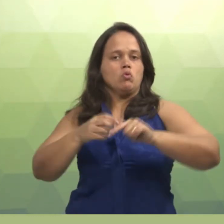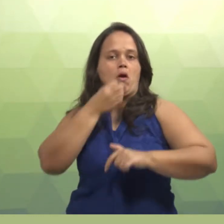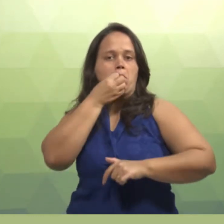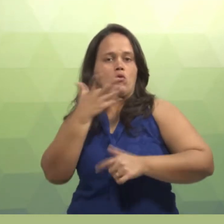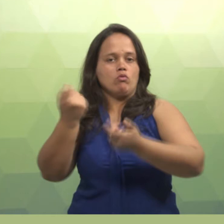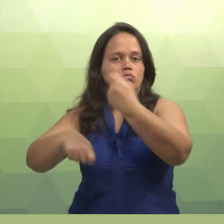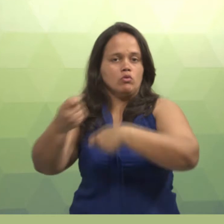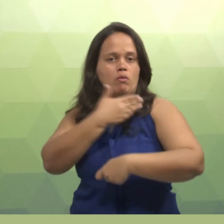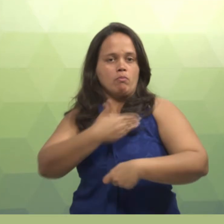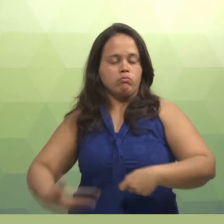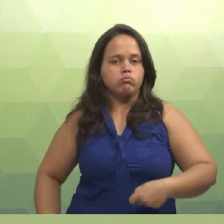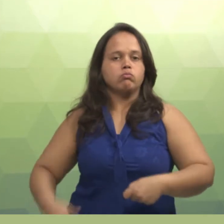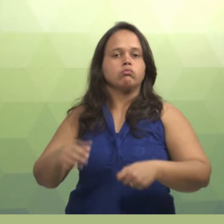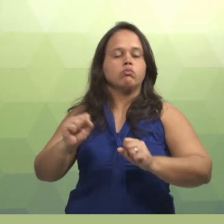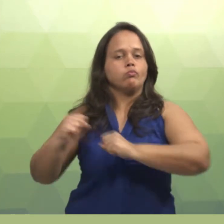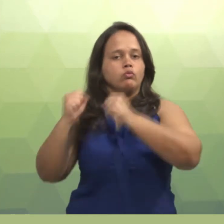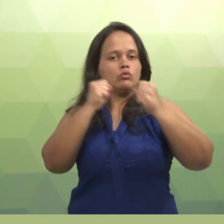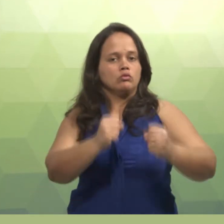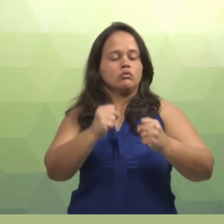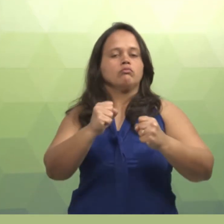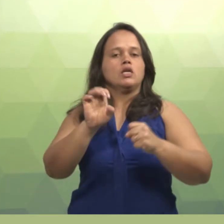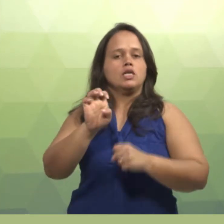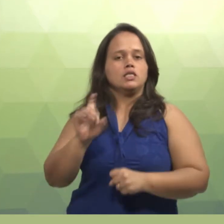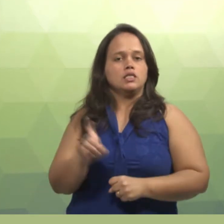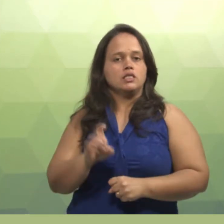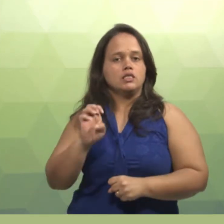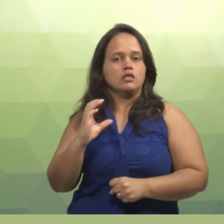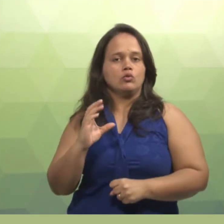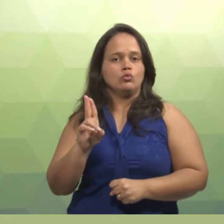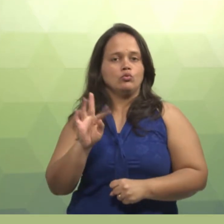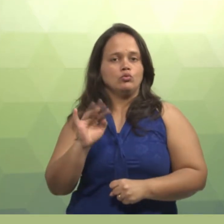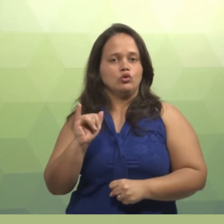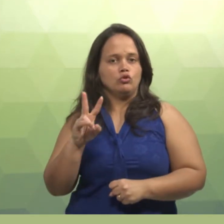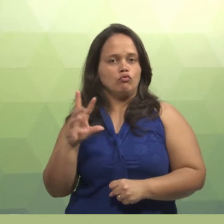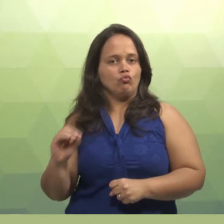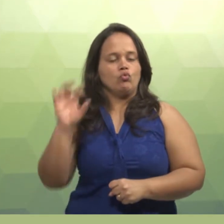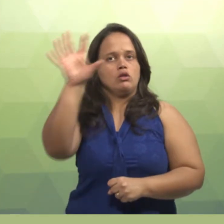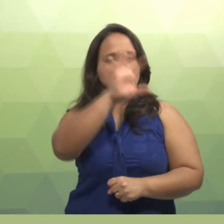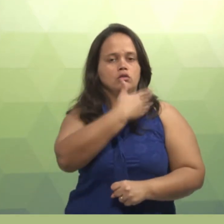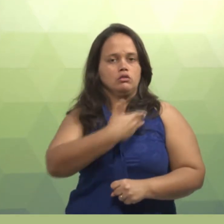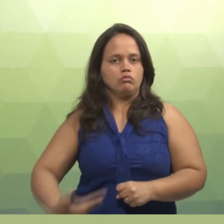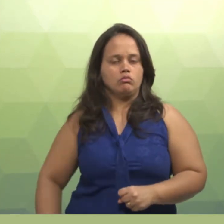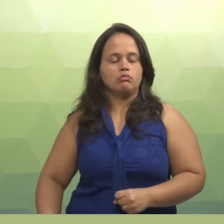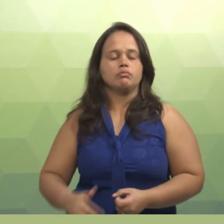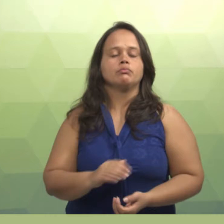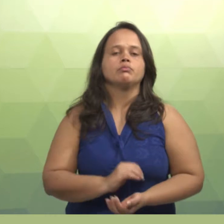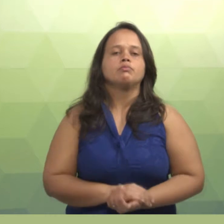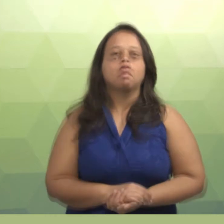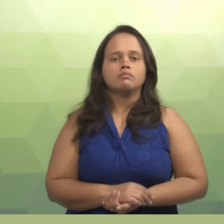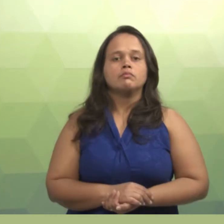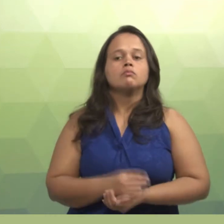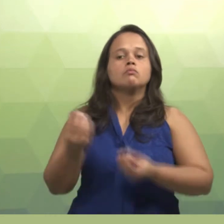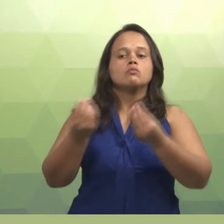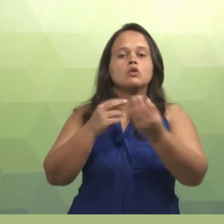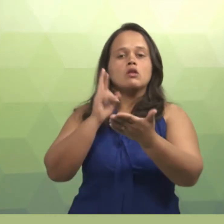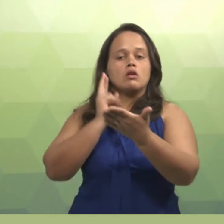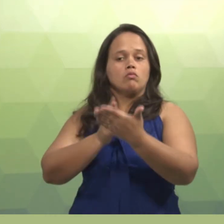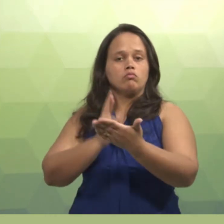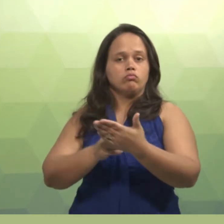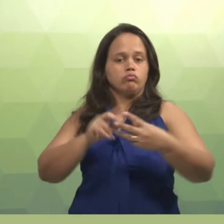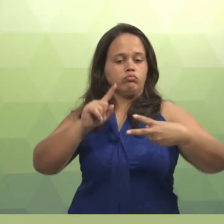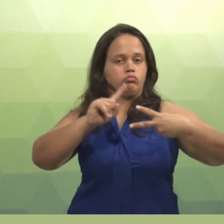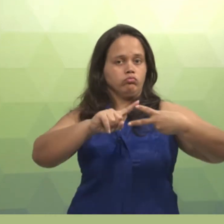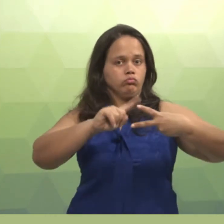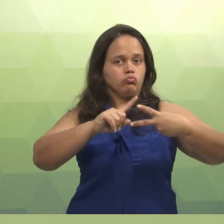pública do Poder Executivo Estadual. O resultado da avaliação de desempenho individual, ele